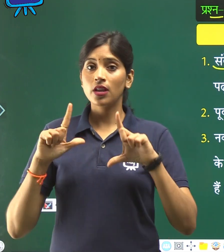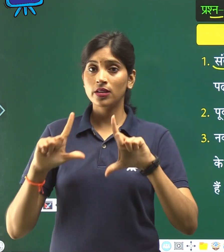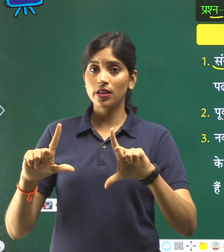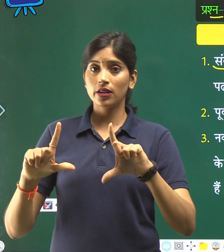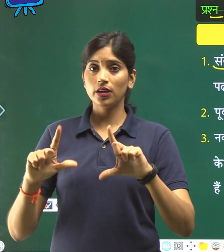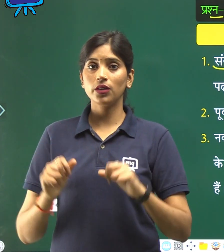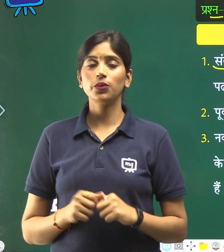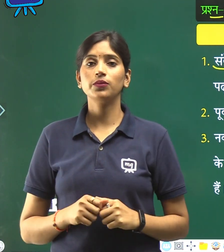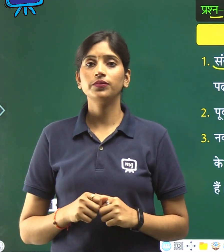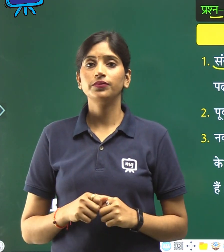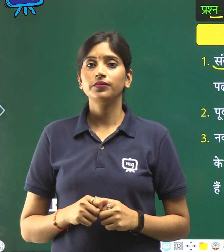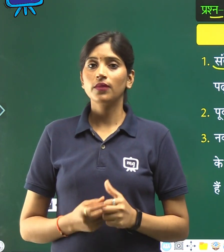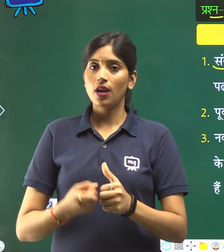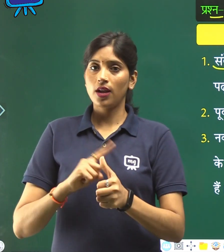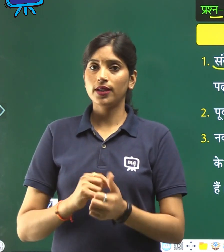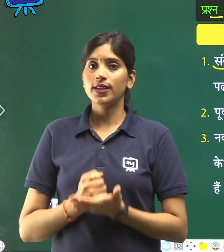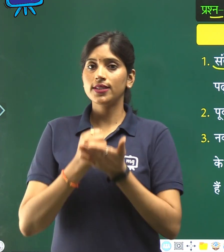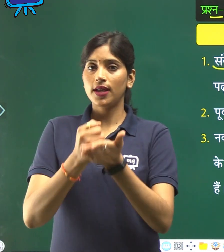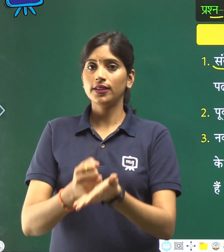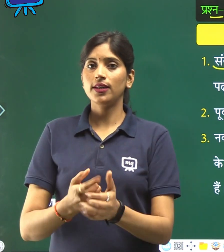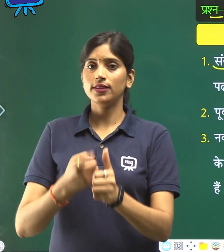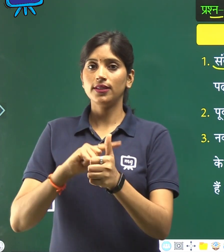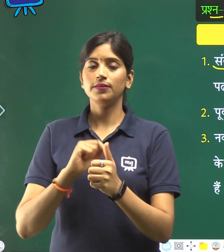संकेतों की सहायता से